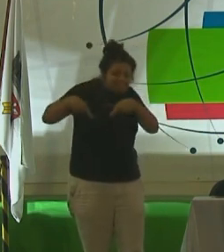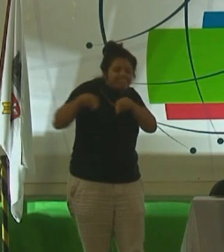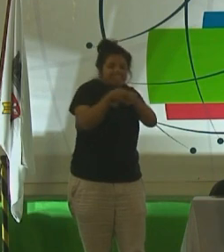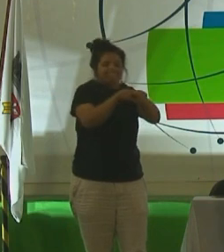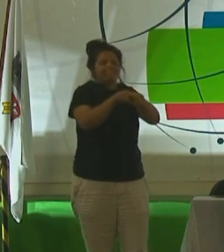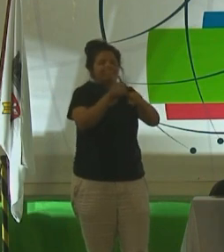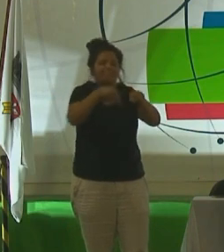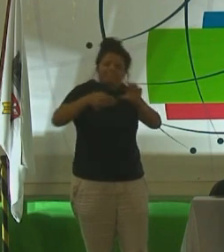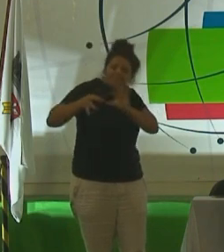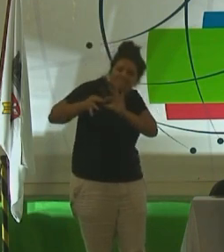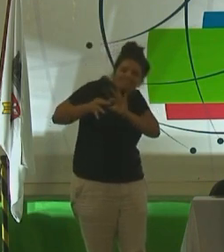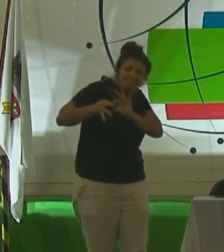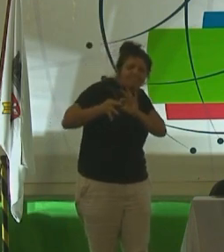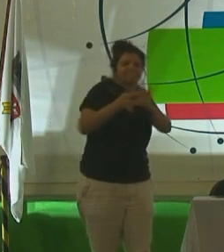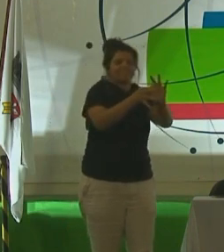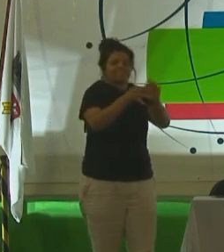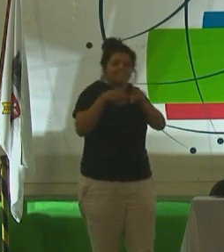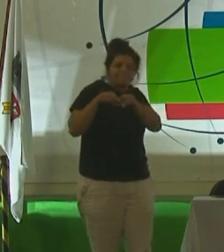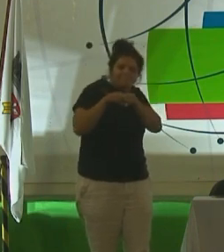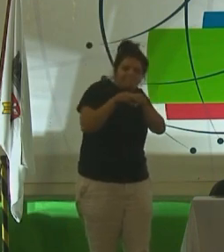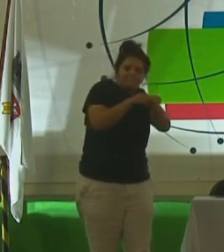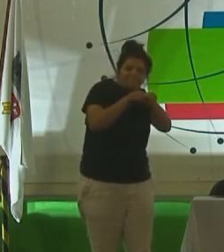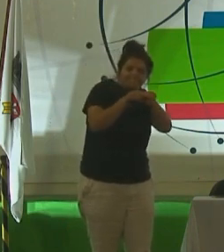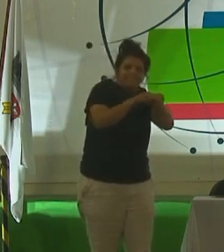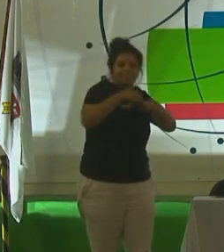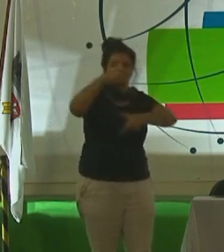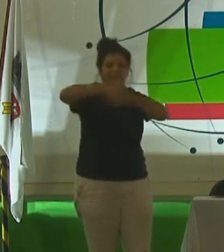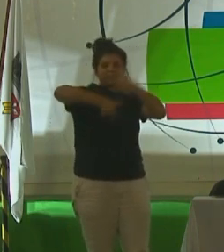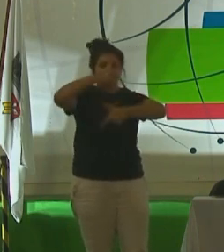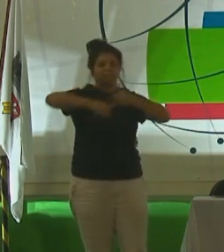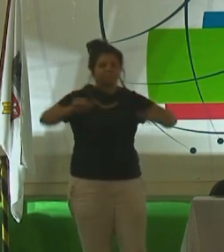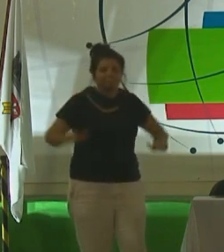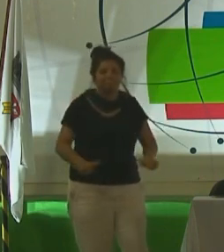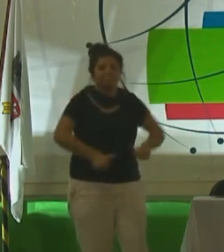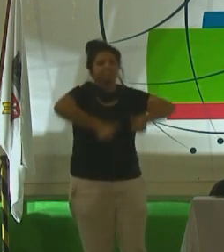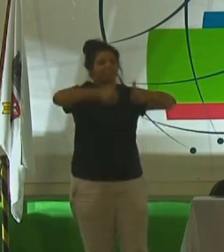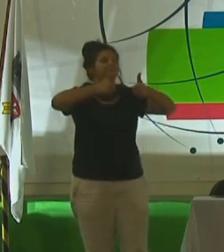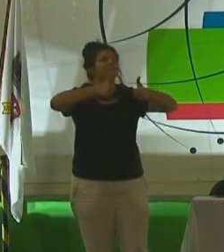cooperação com os nossos pais, que vão fazer com que o nosso trabalho seja cada vez